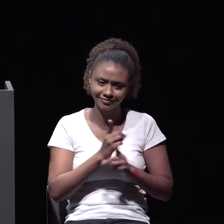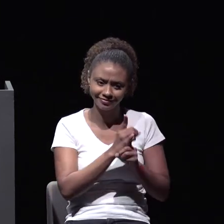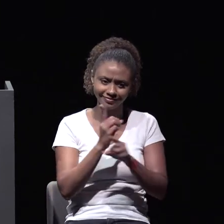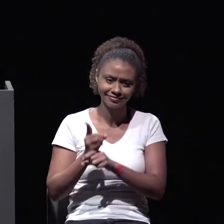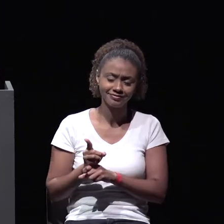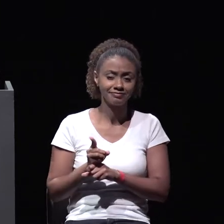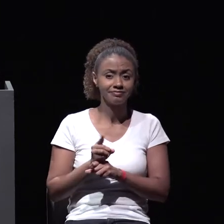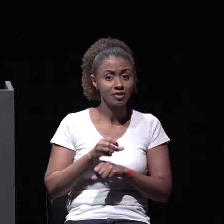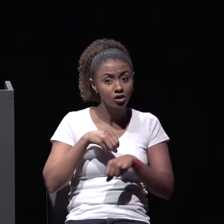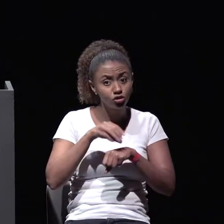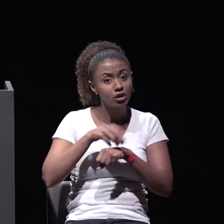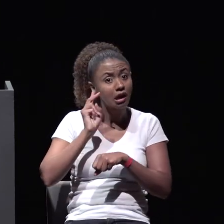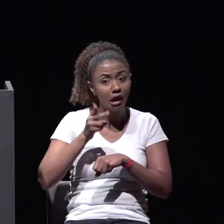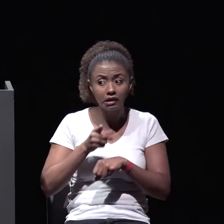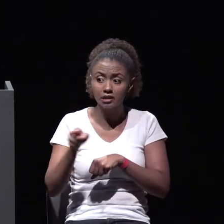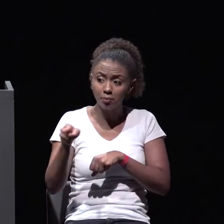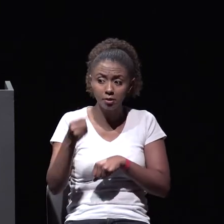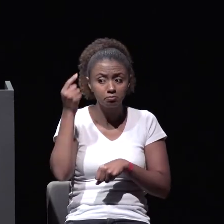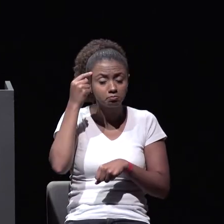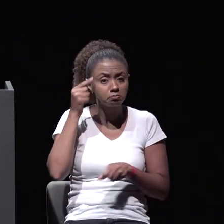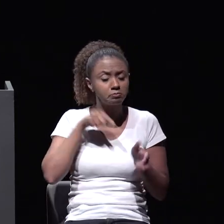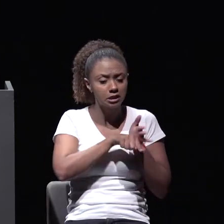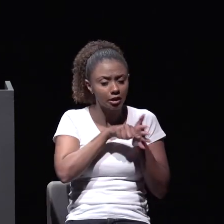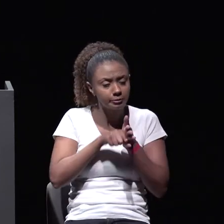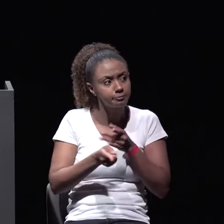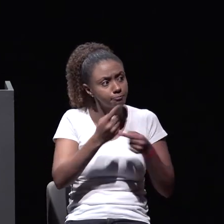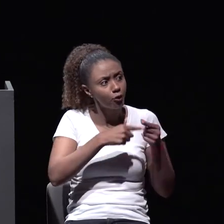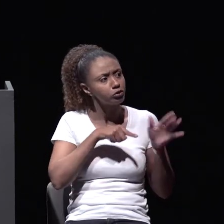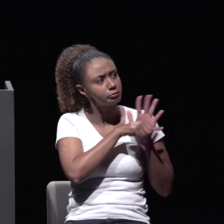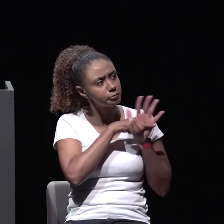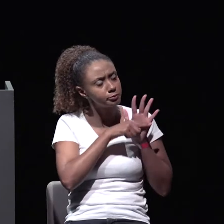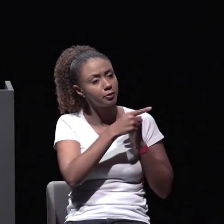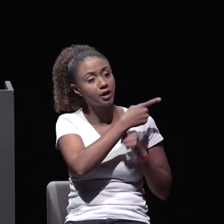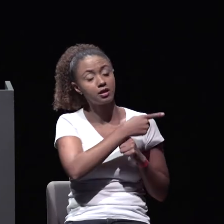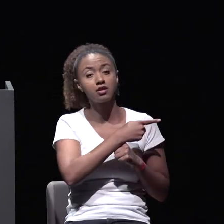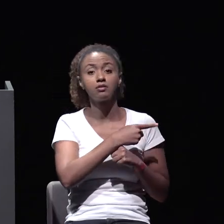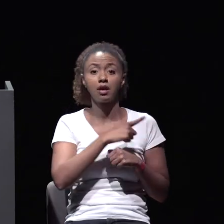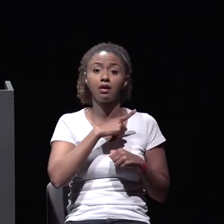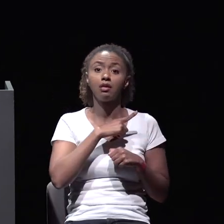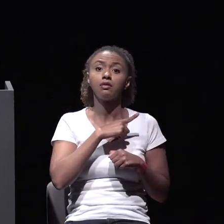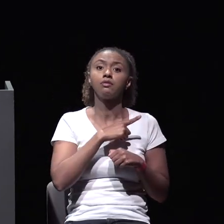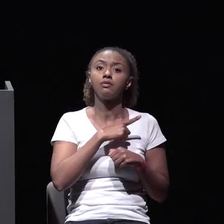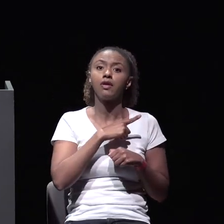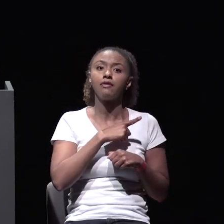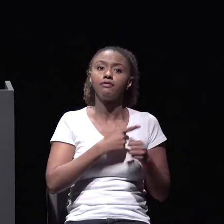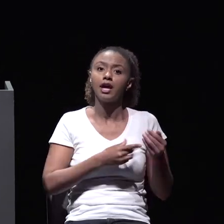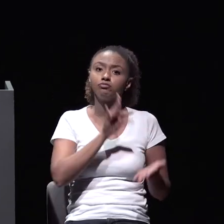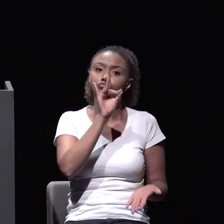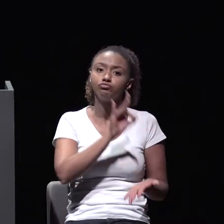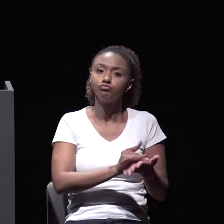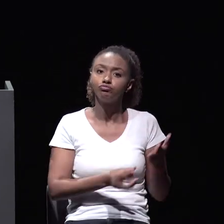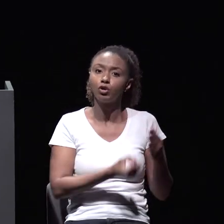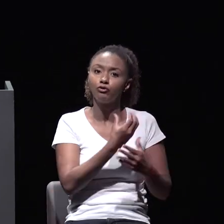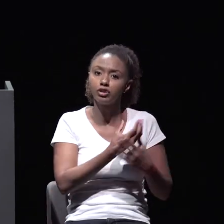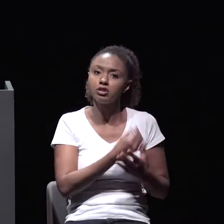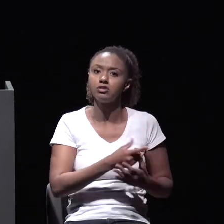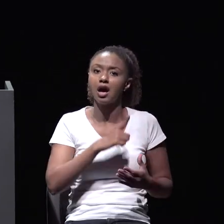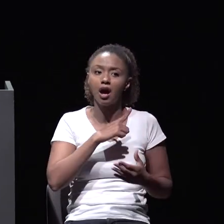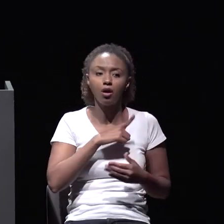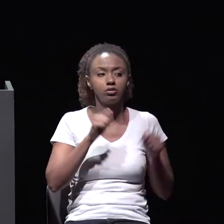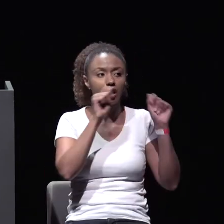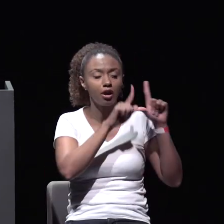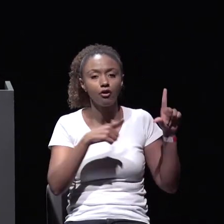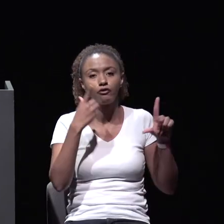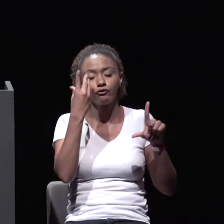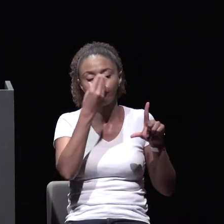voltem essas fontes porque elas também nos possibilita uma espécie de visão mais crítica é sobre o uso da figura e aqui sobretudo sobre